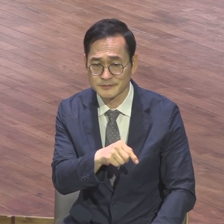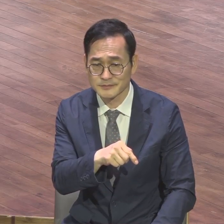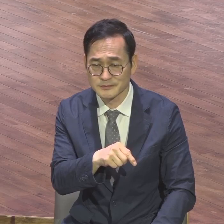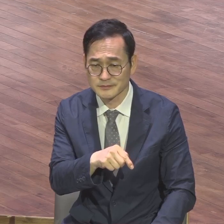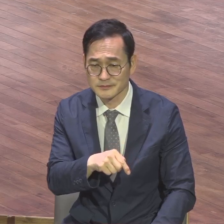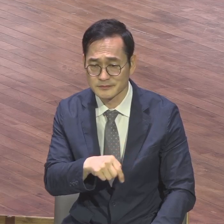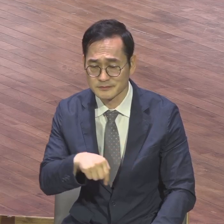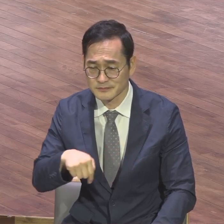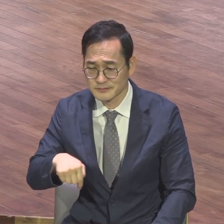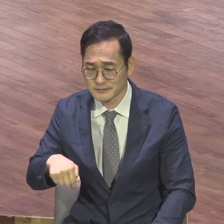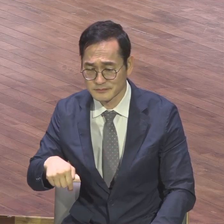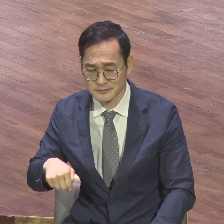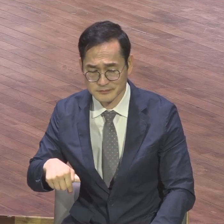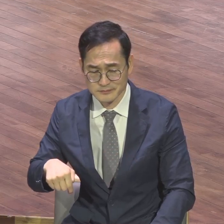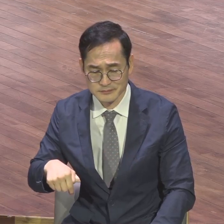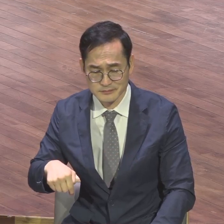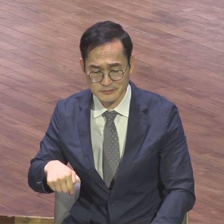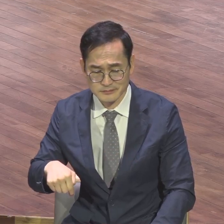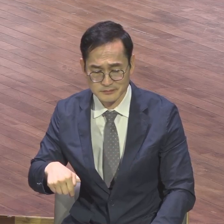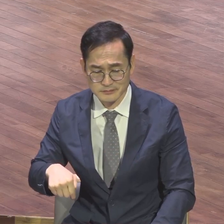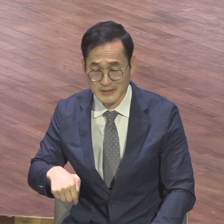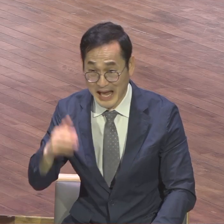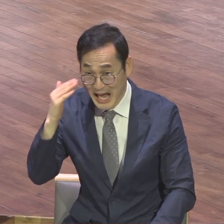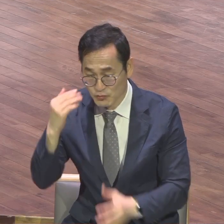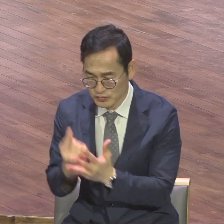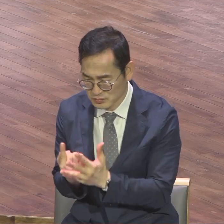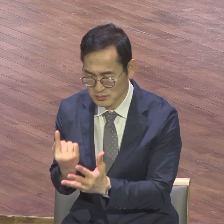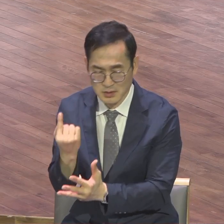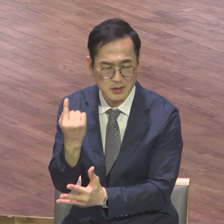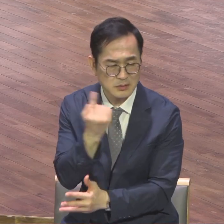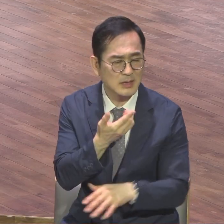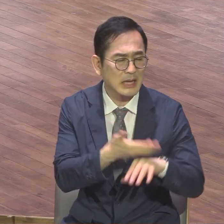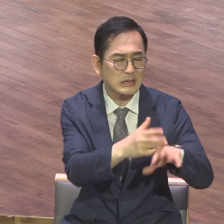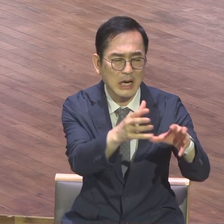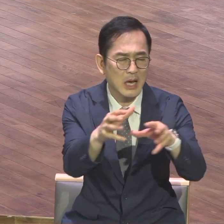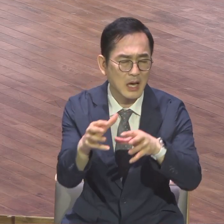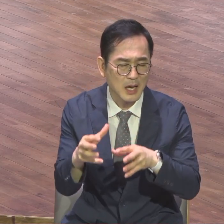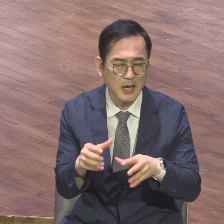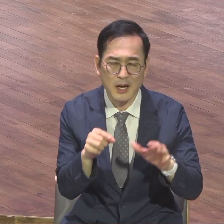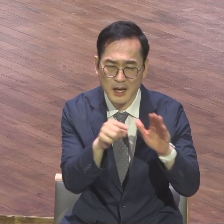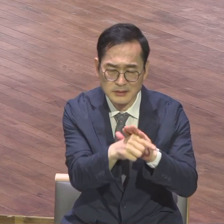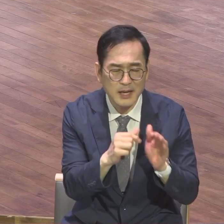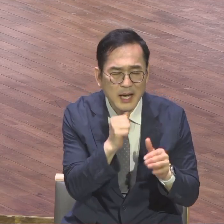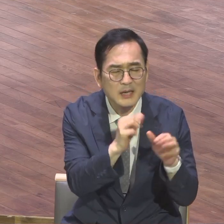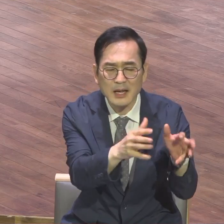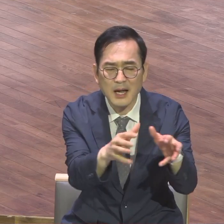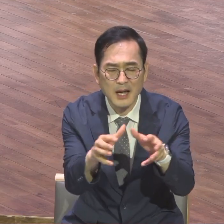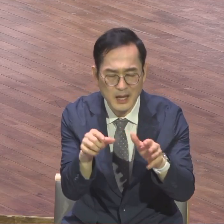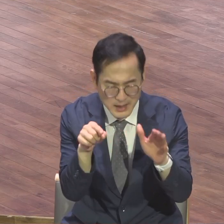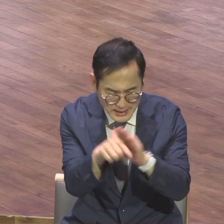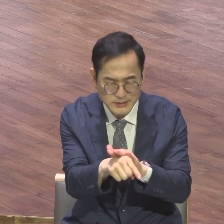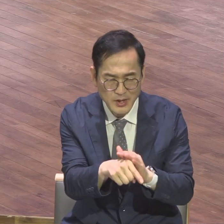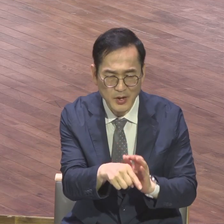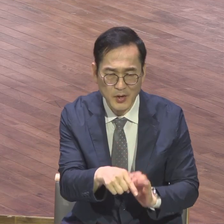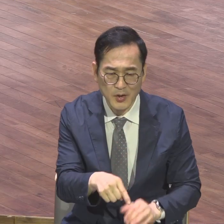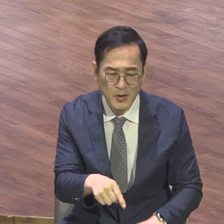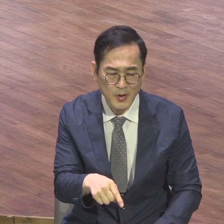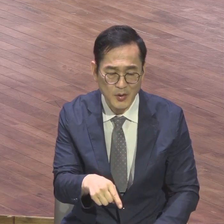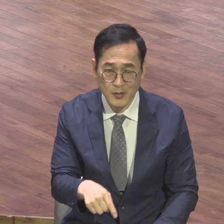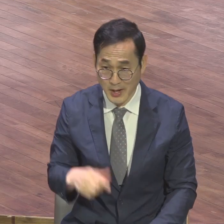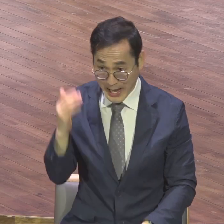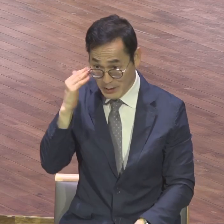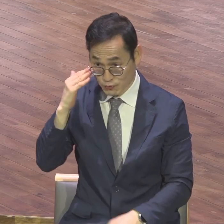가서 우리나라를 벗어나면 다 가난한 나라예요. 다 힘들어요. 미국도 마찬가지. 어느 나라 가든 우리나라 외에는